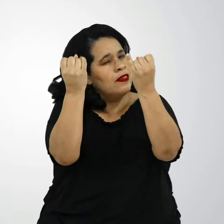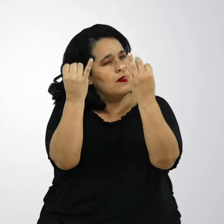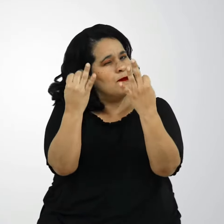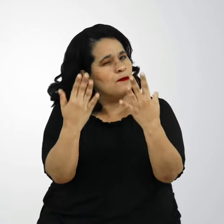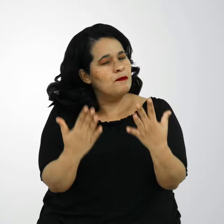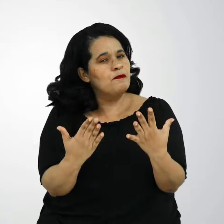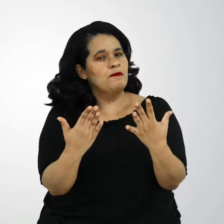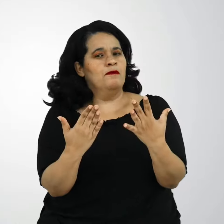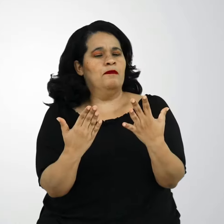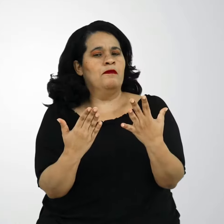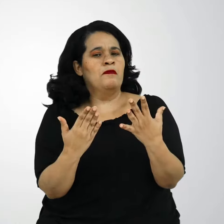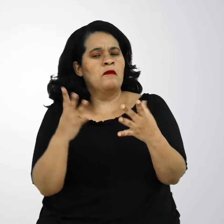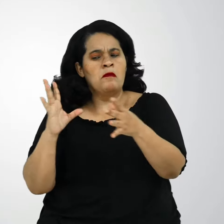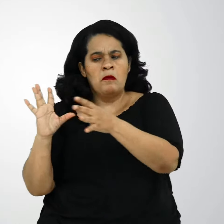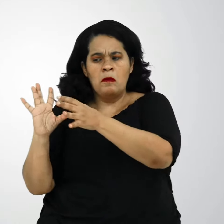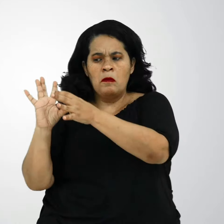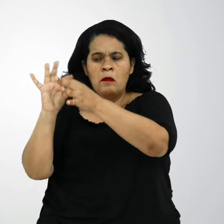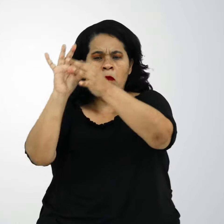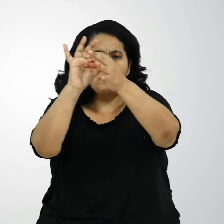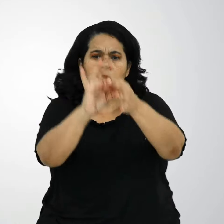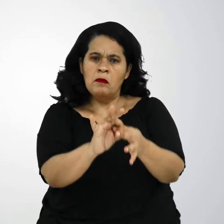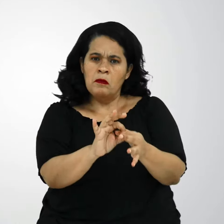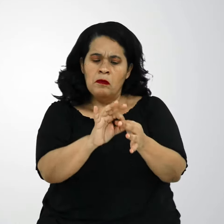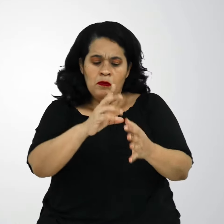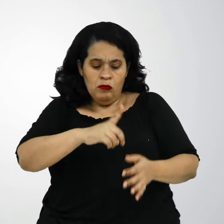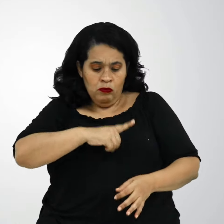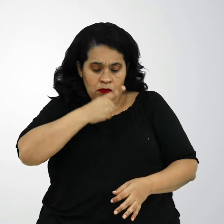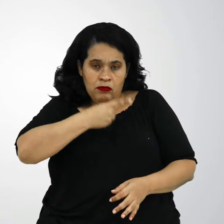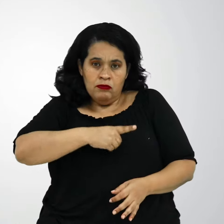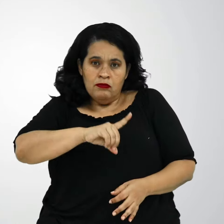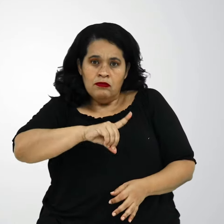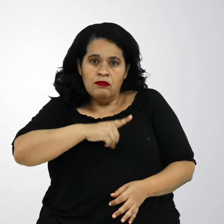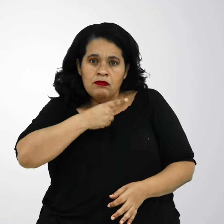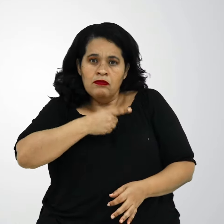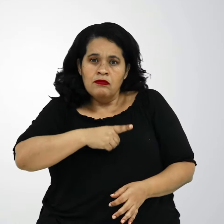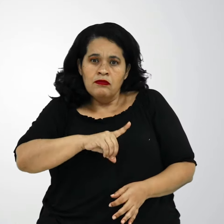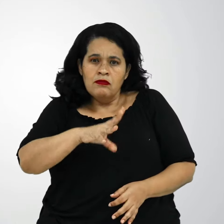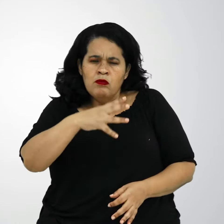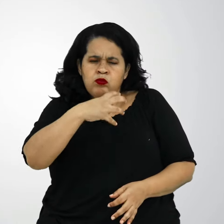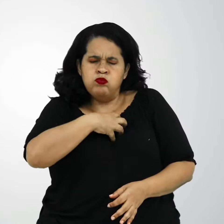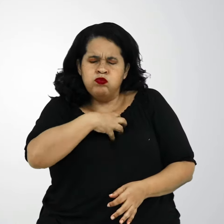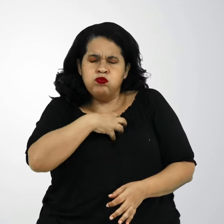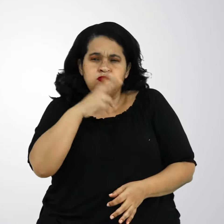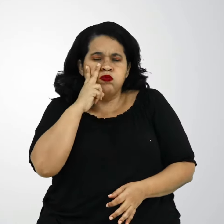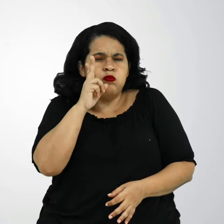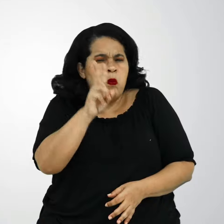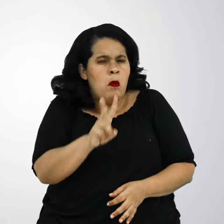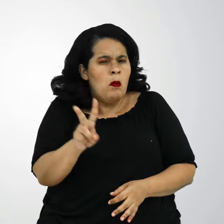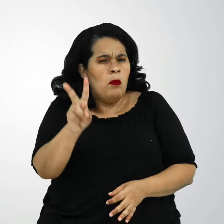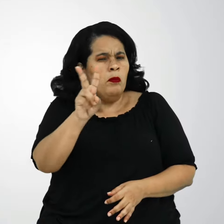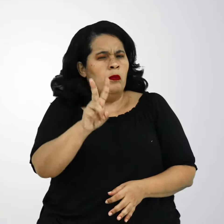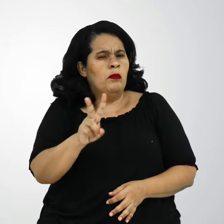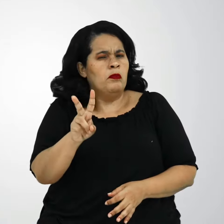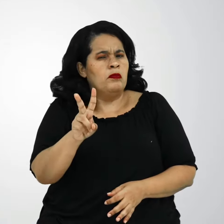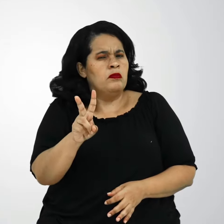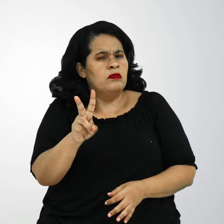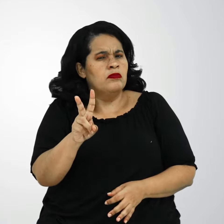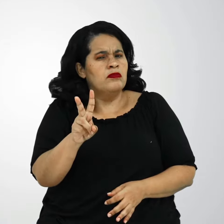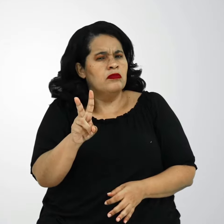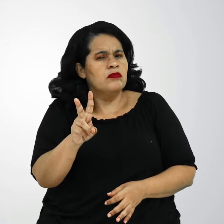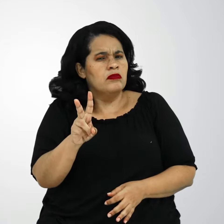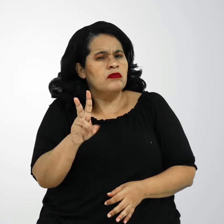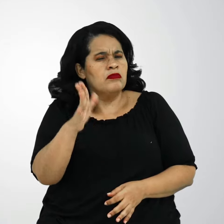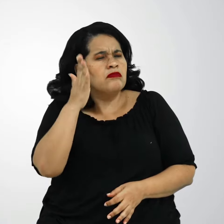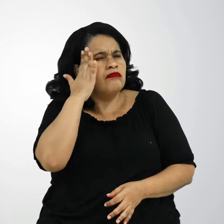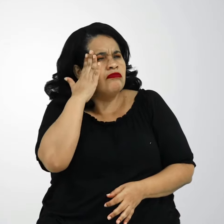sobre o contexto onde Daniel recebe essa visão. Tem um pano de fundo aí antes de